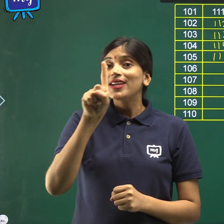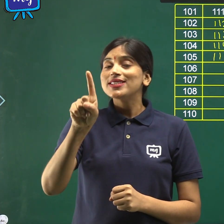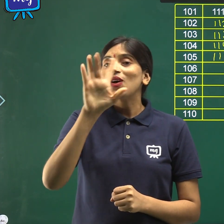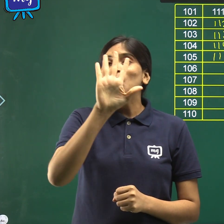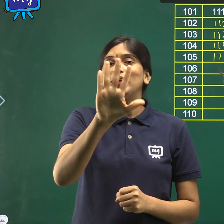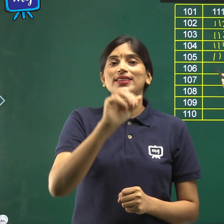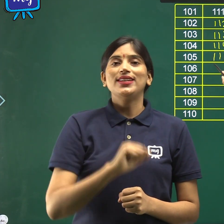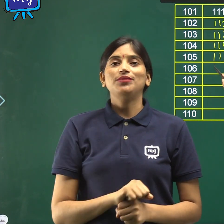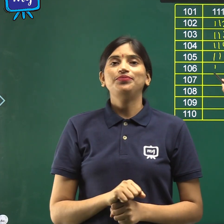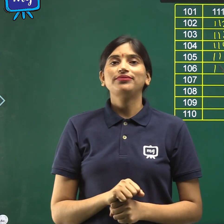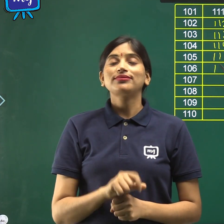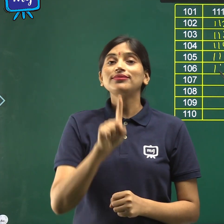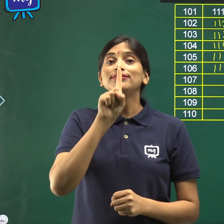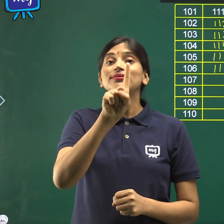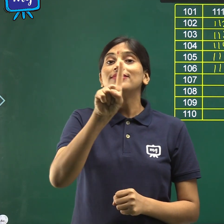115,